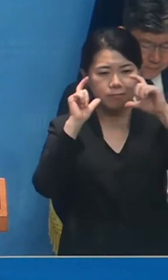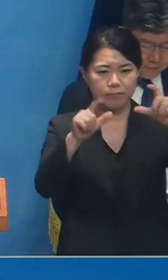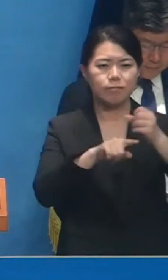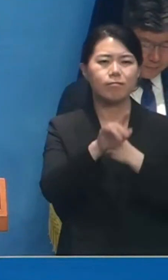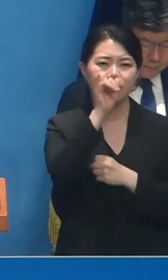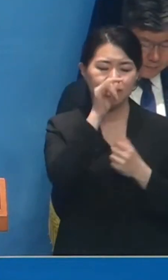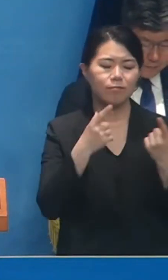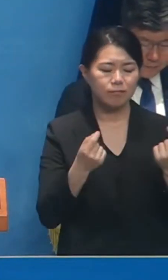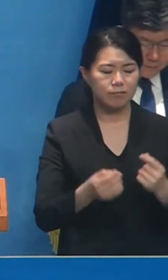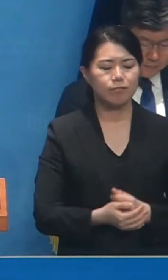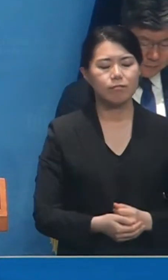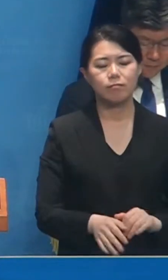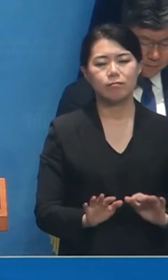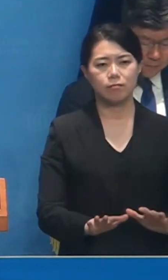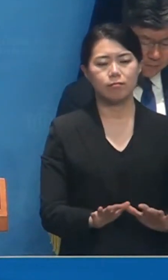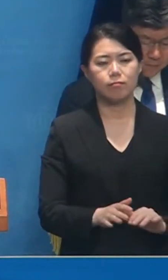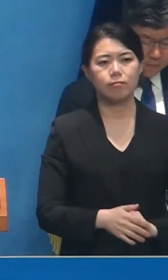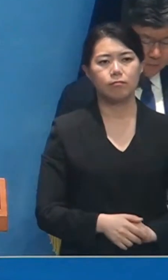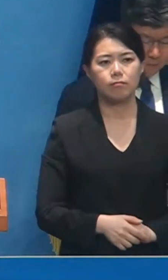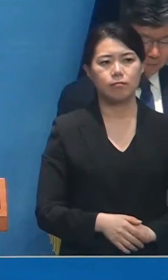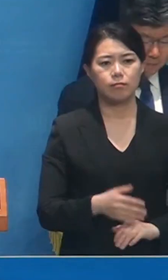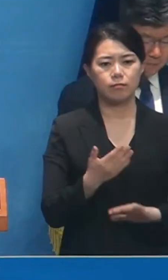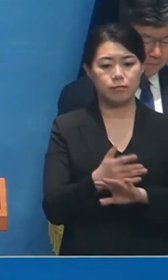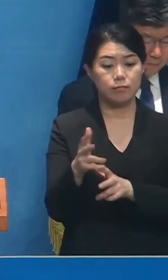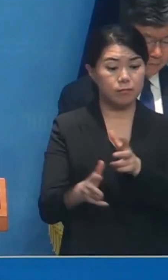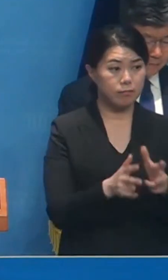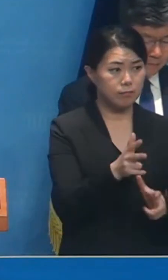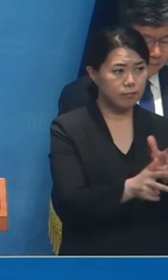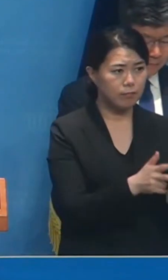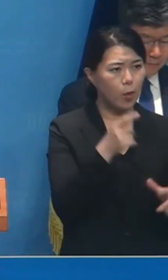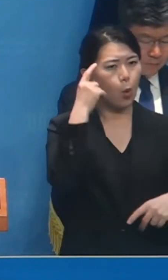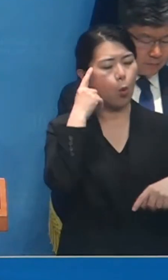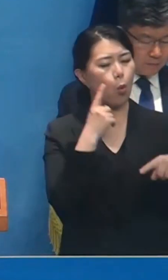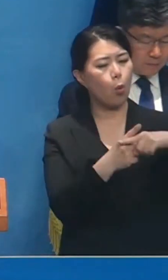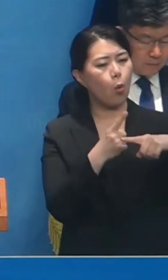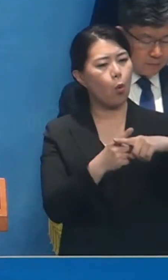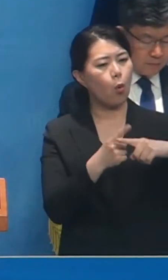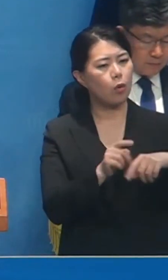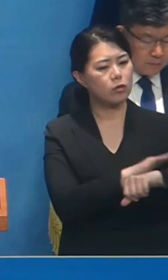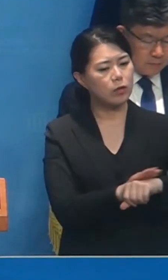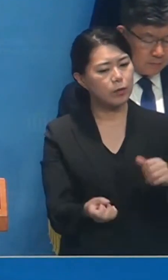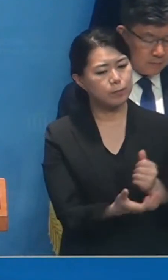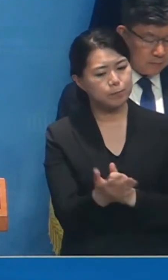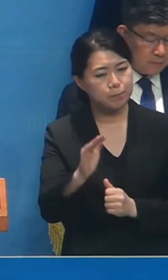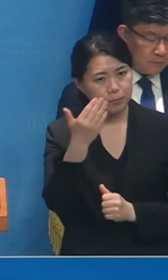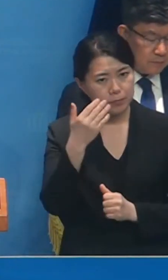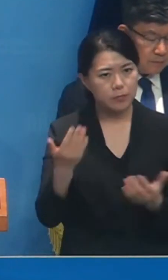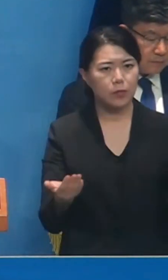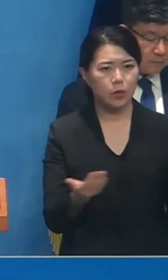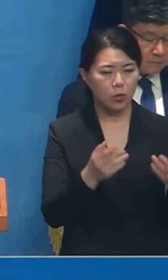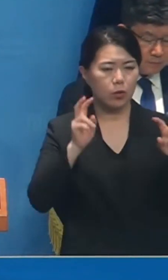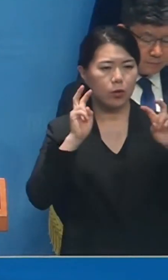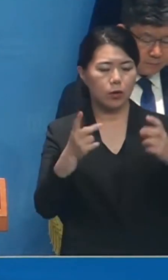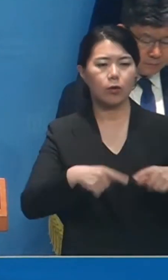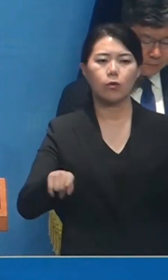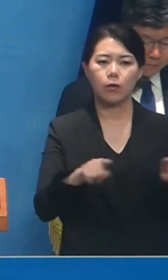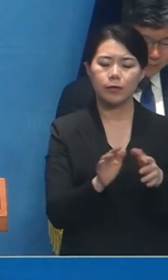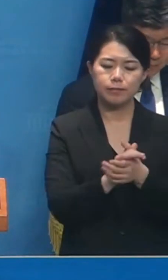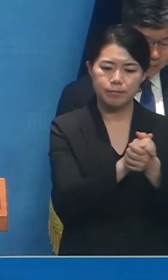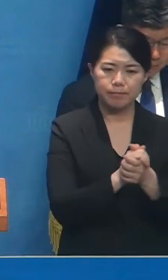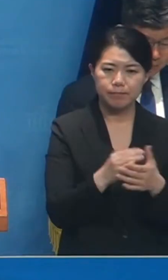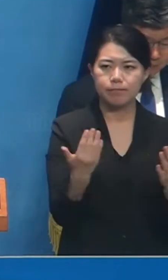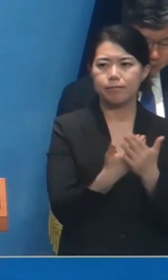같습니다. 이번 지지선언이 다른 산업에도 긍정적인 영향을 미쳐서 노사가 화합하고 상생하는